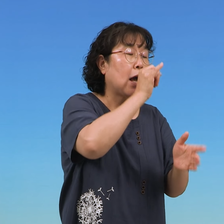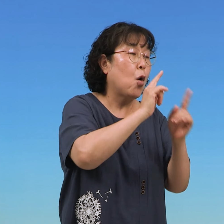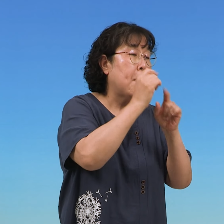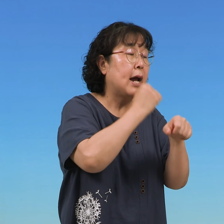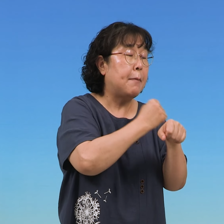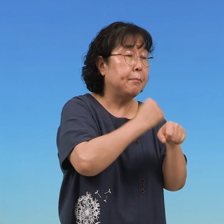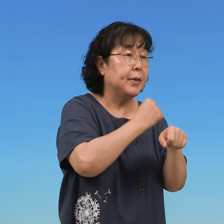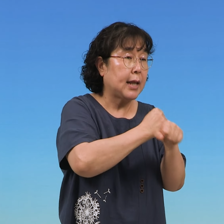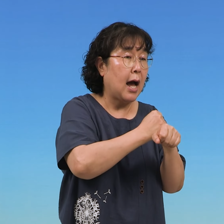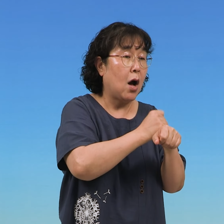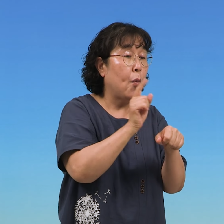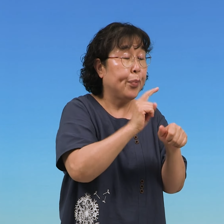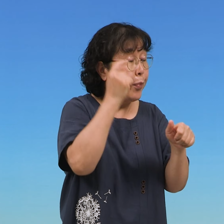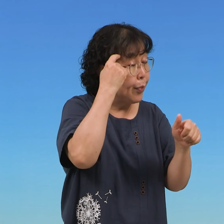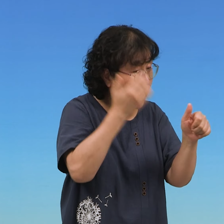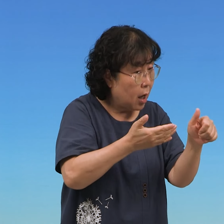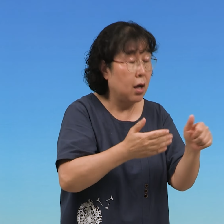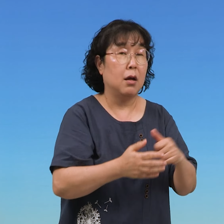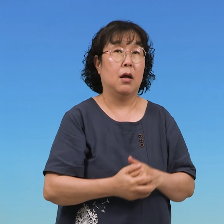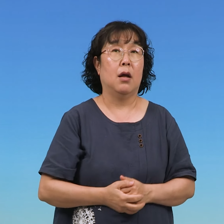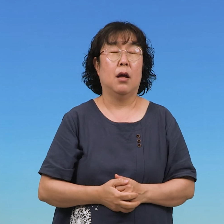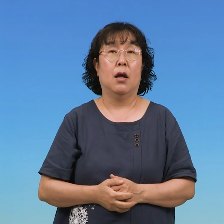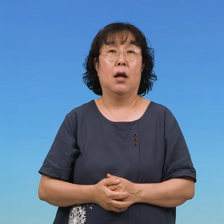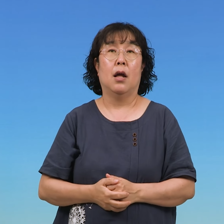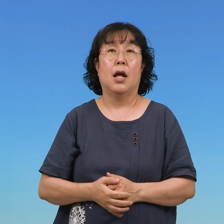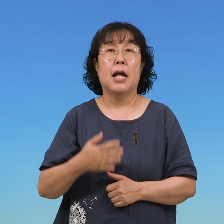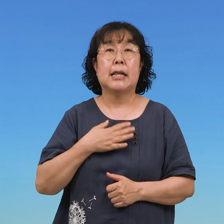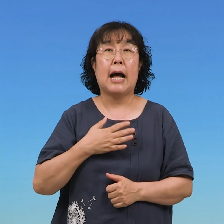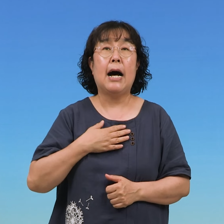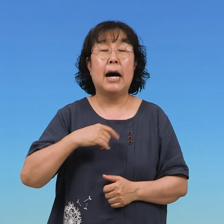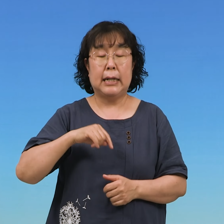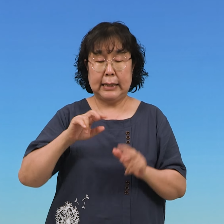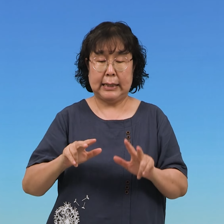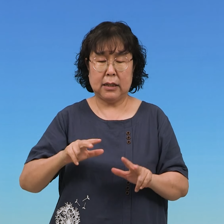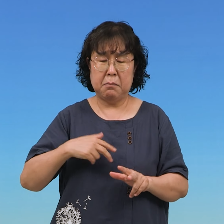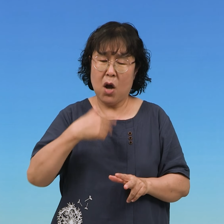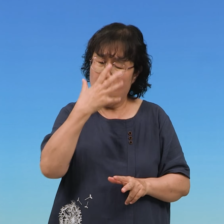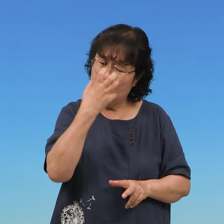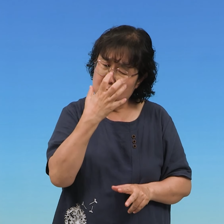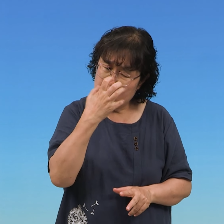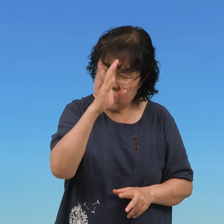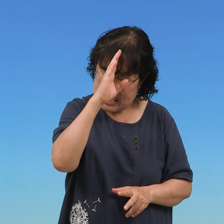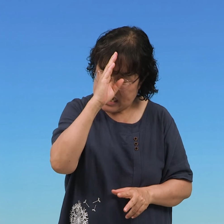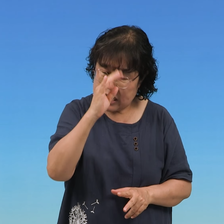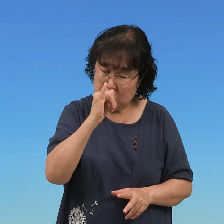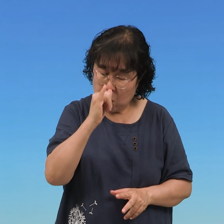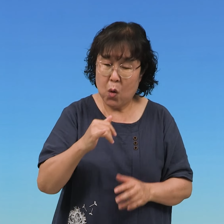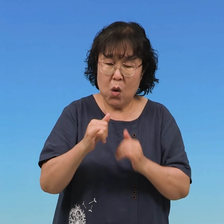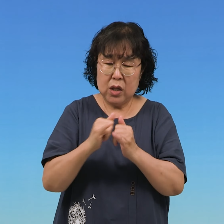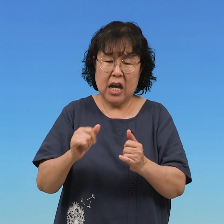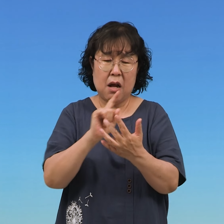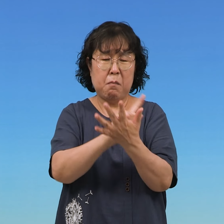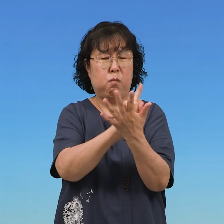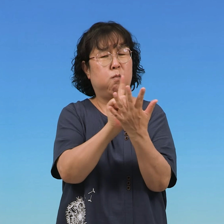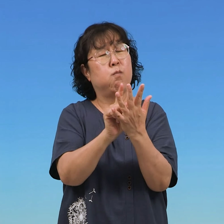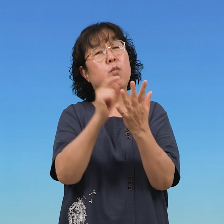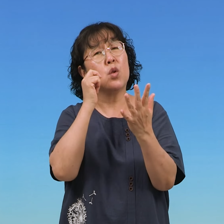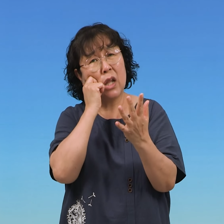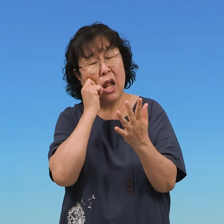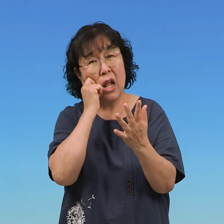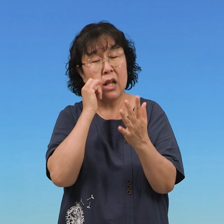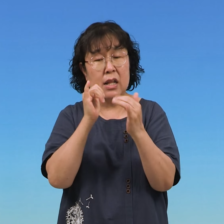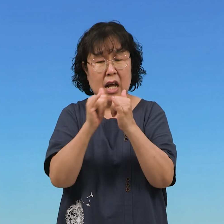뭘 깨달았습니까? 자기가 지금 우울증 같은 게 오고 대인기피증 같은 게 오고 추측컨대, 그래서 사람도 제대로